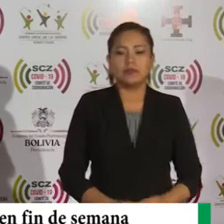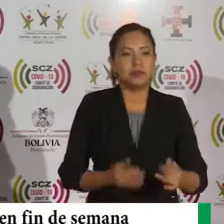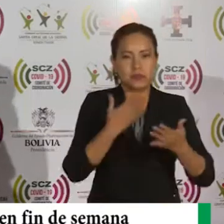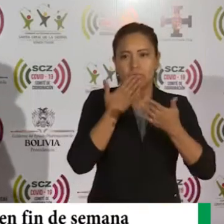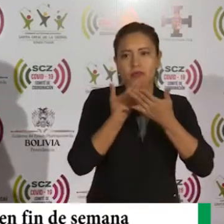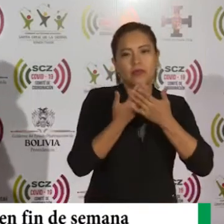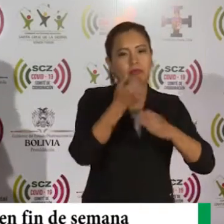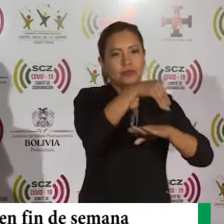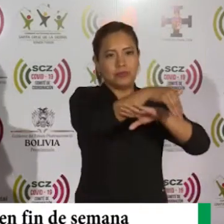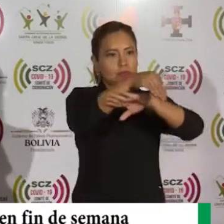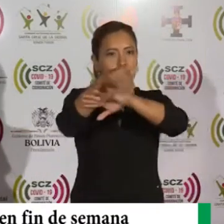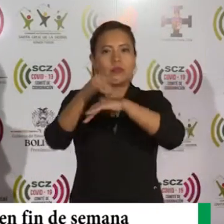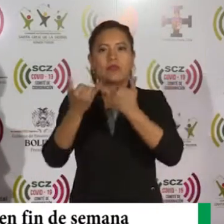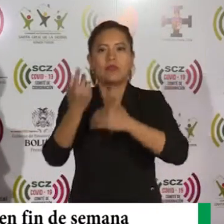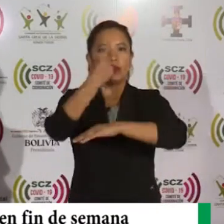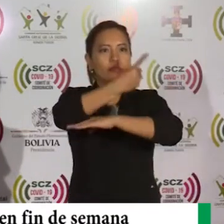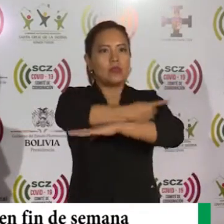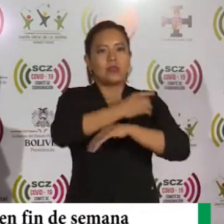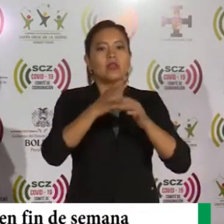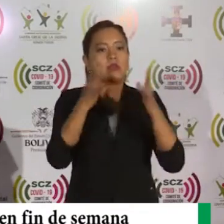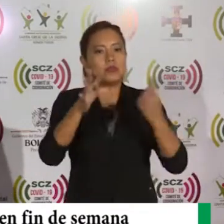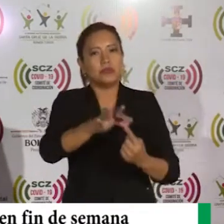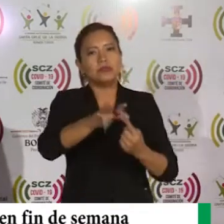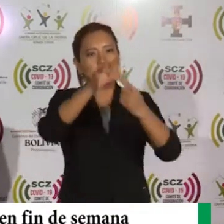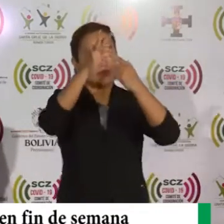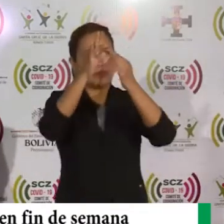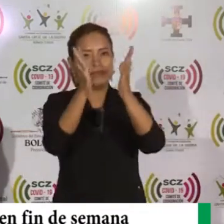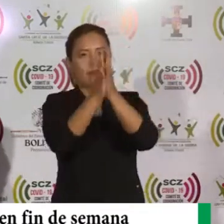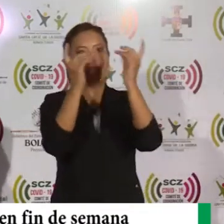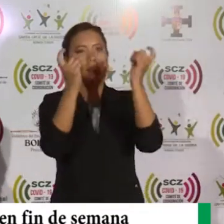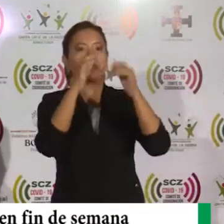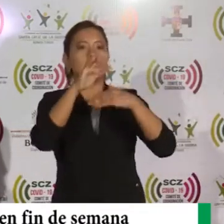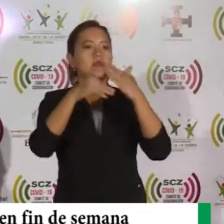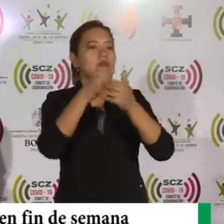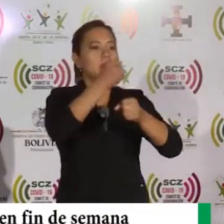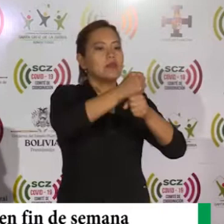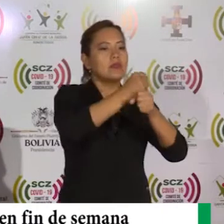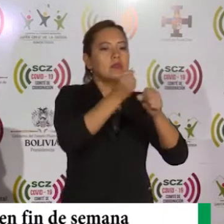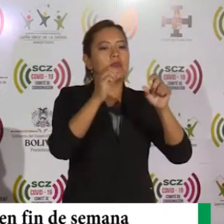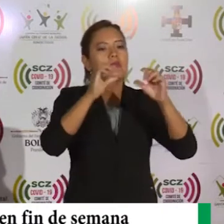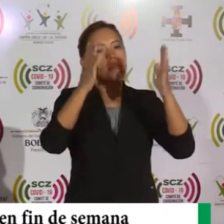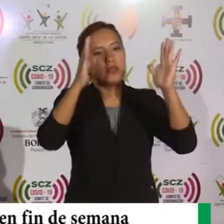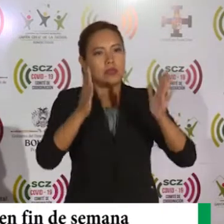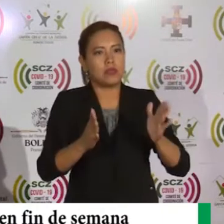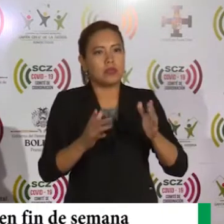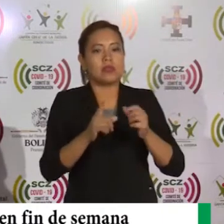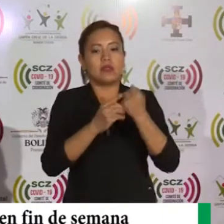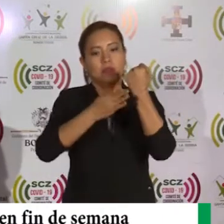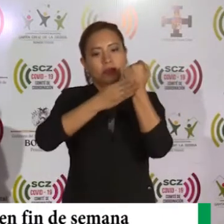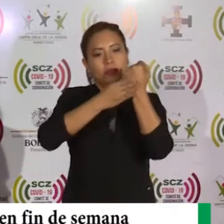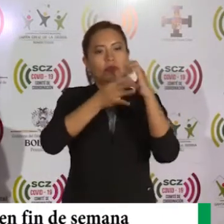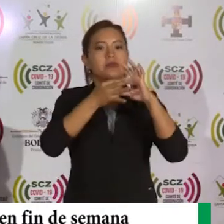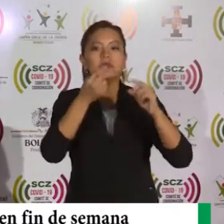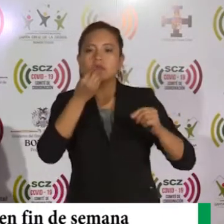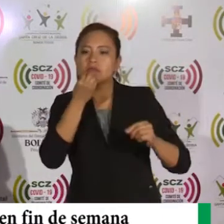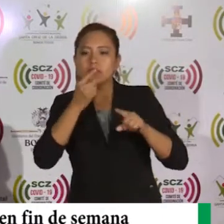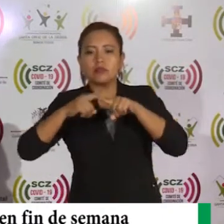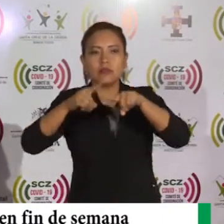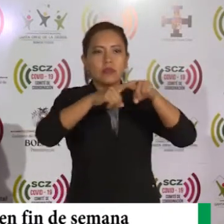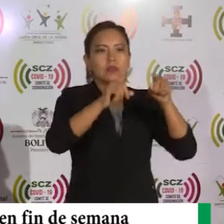Buenas noches en este día especial que celebramos el Día de los Trabajadores. El Banco de Alimentos Solidarios ha llegado